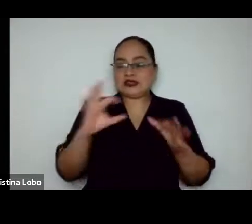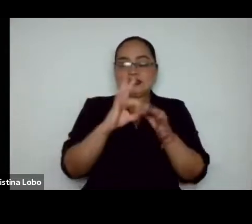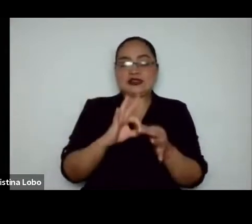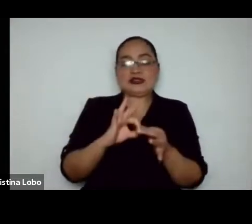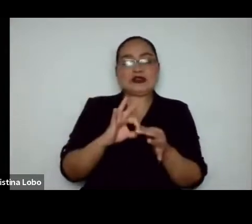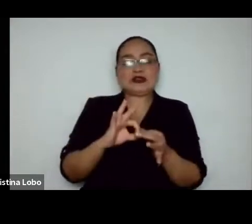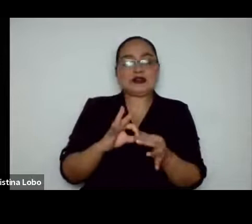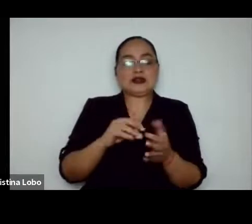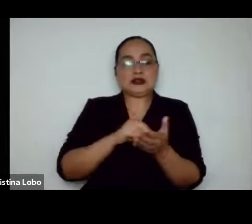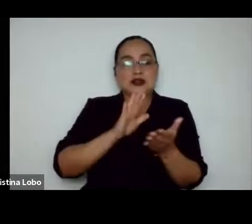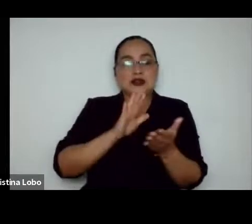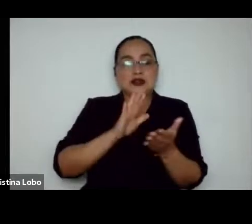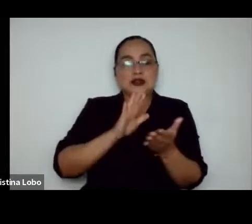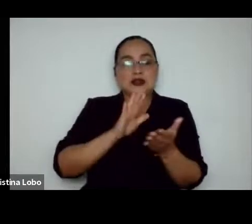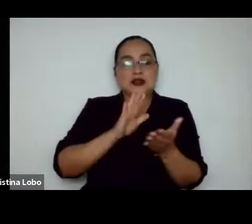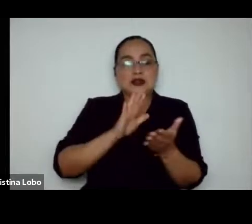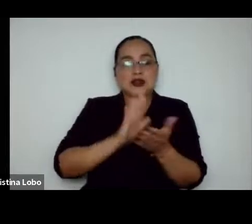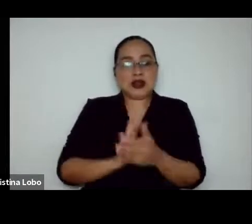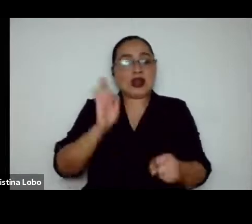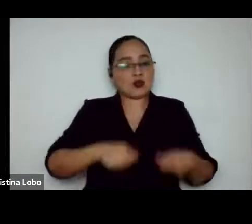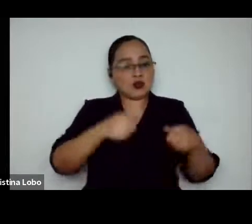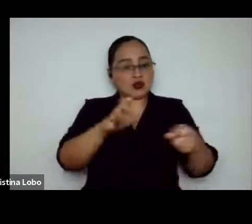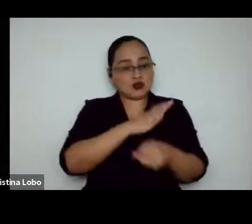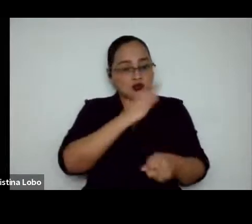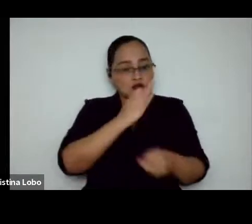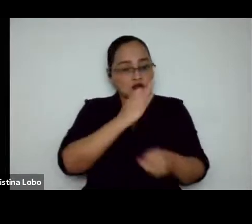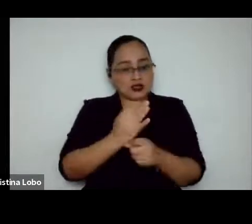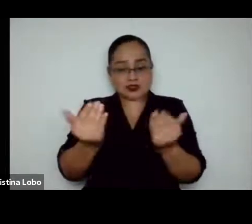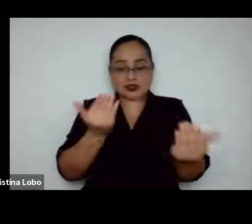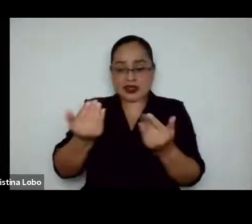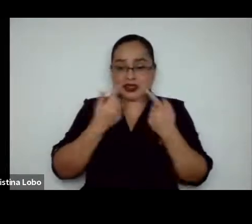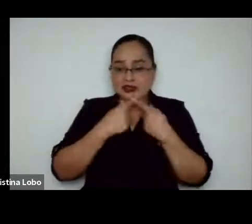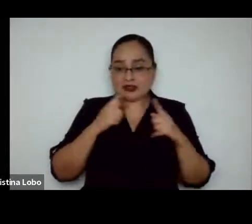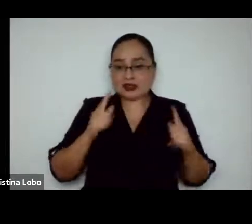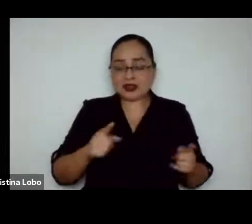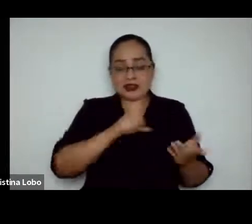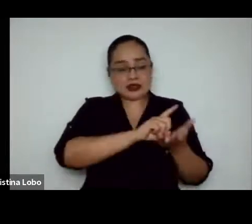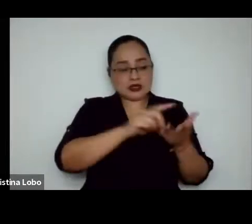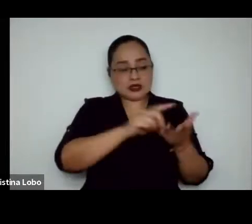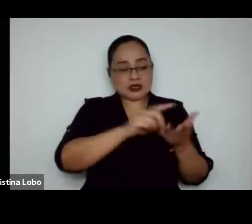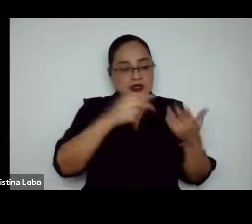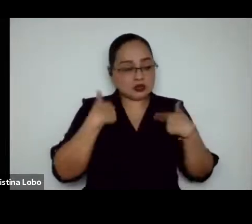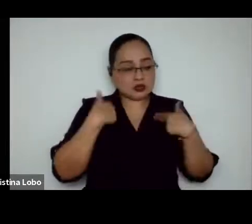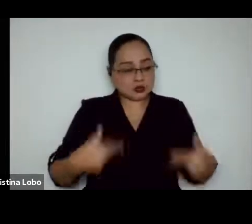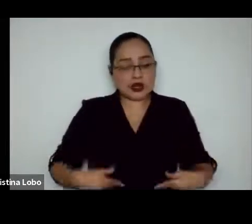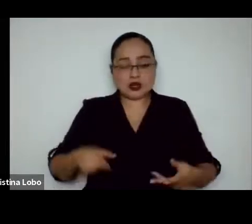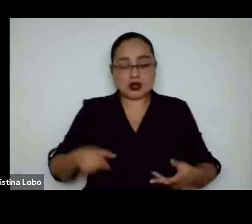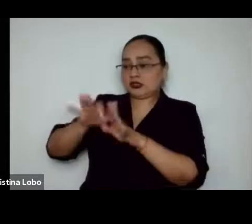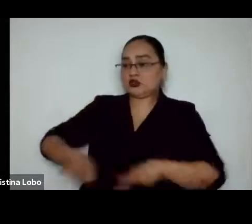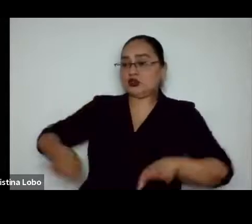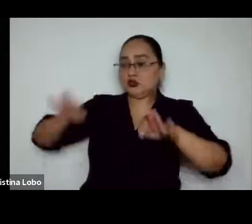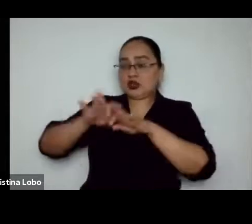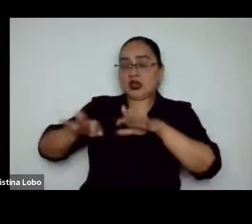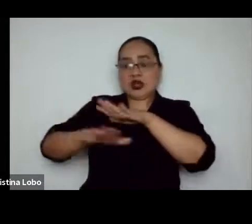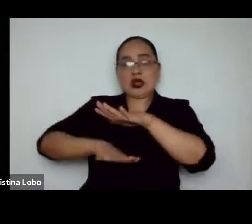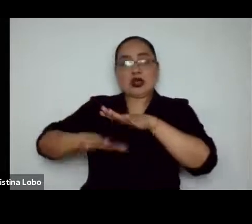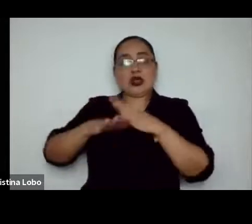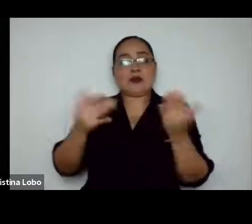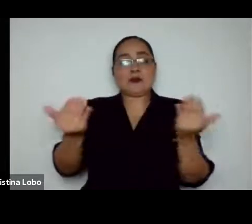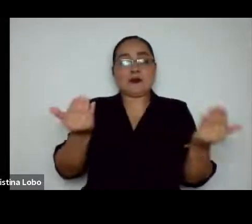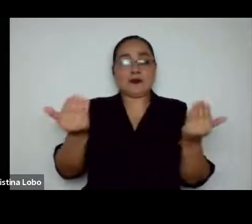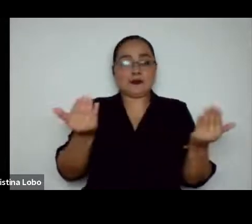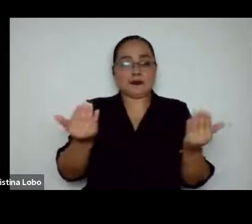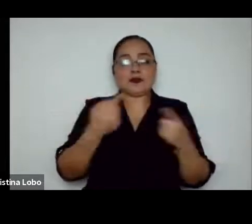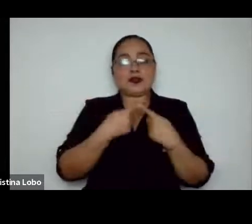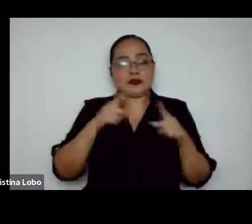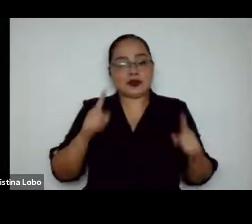humanos, pero se pueden distinguir teóricamente derechos humanos de derechos fundamentales. La distinción básicamente consiste en